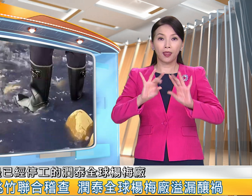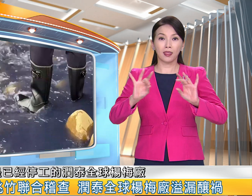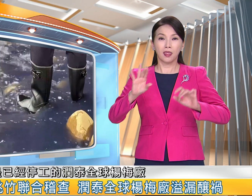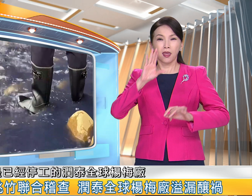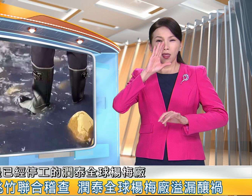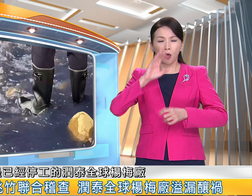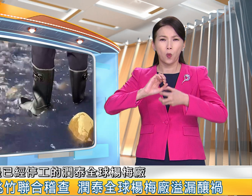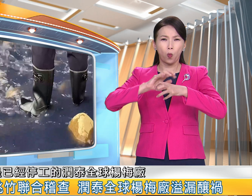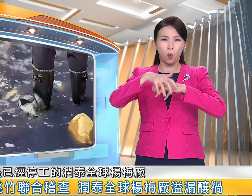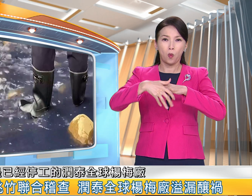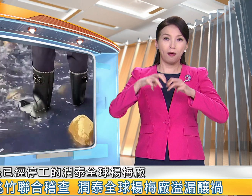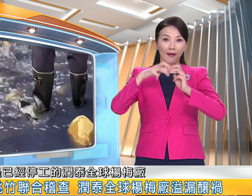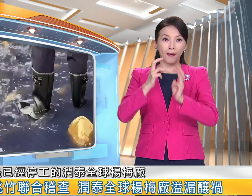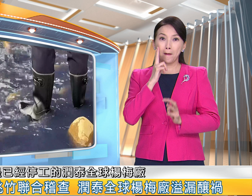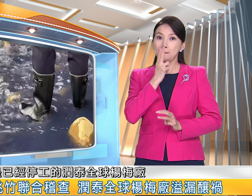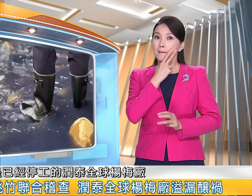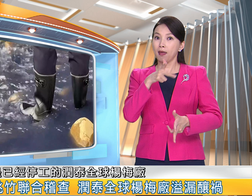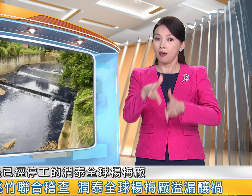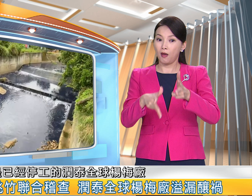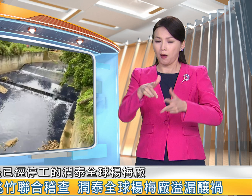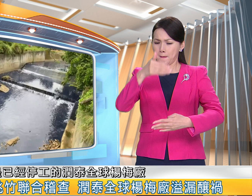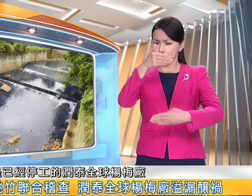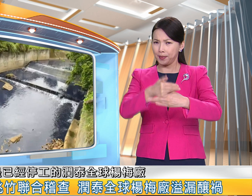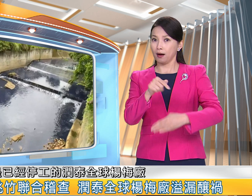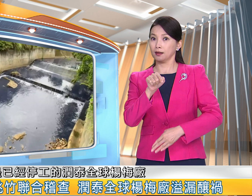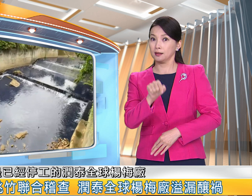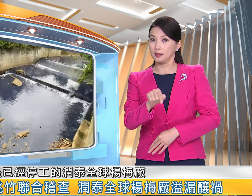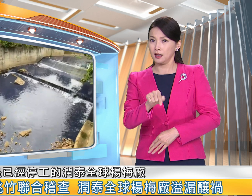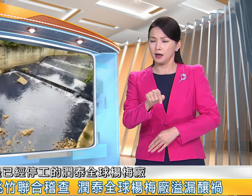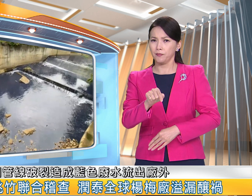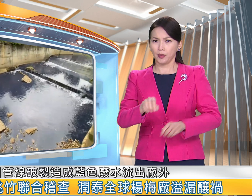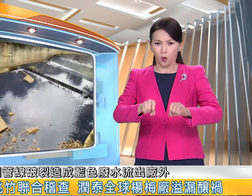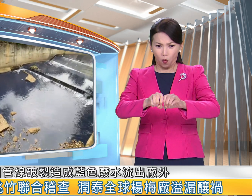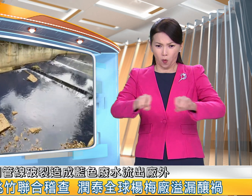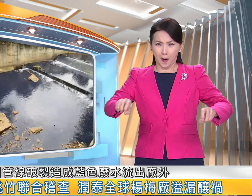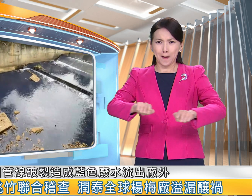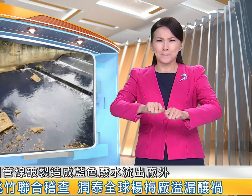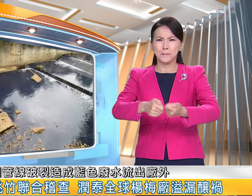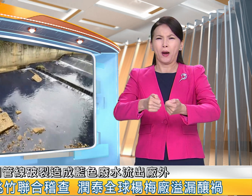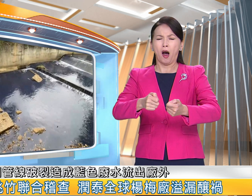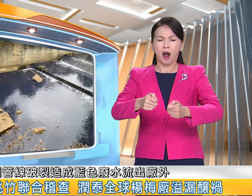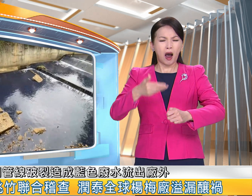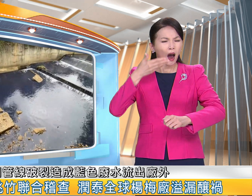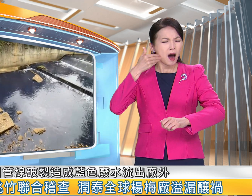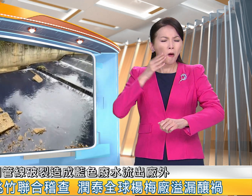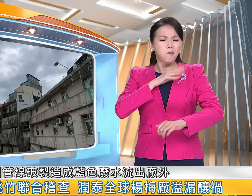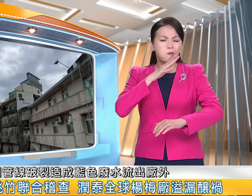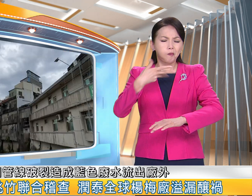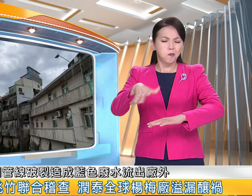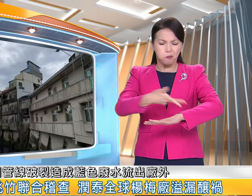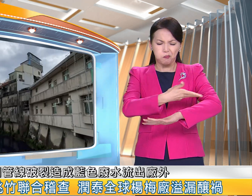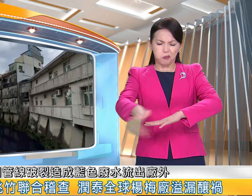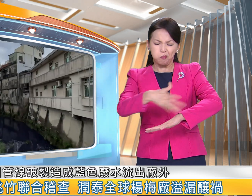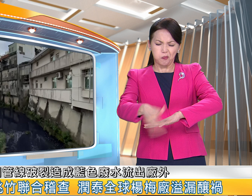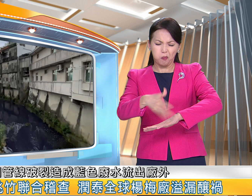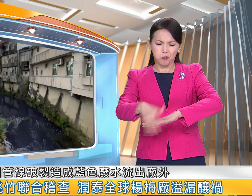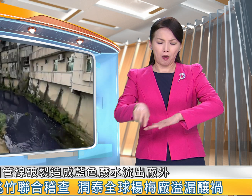全球杨梅厂，因为管线破裂，造成了蓝色废水流出厂